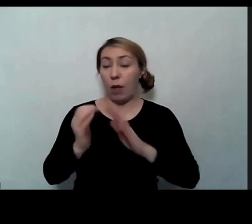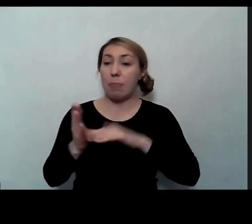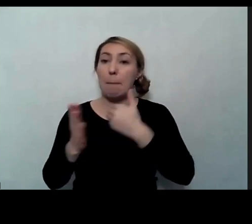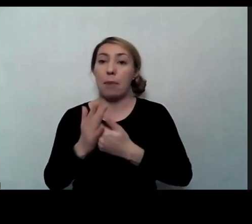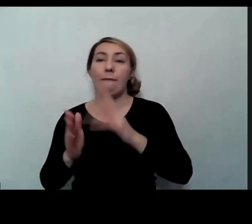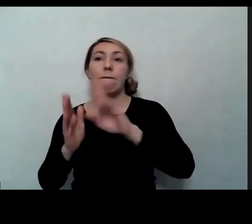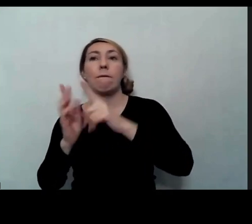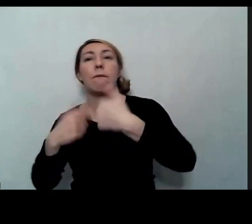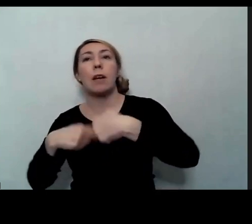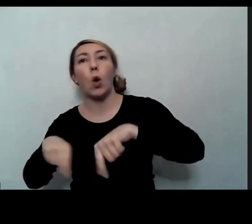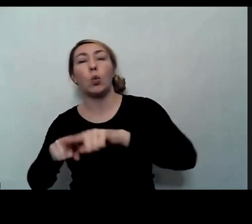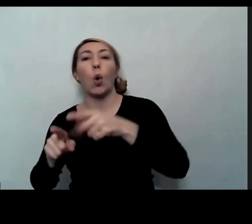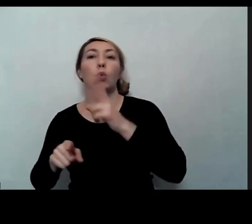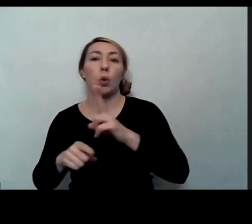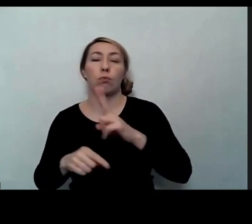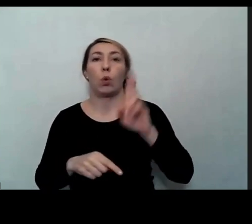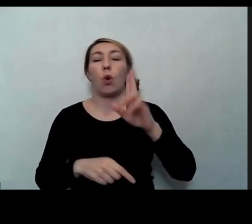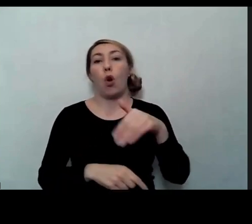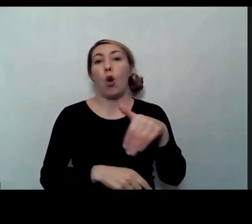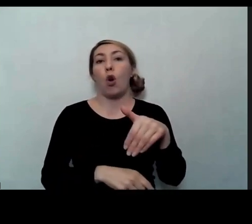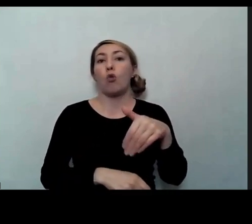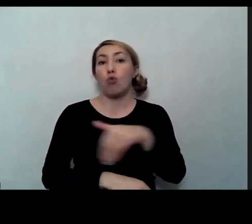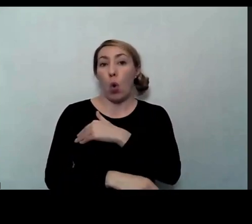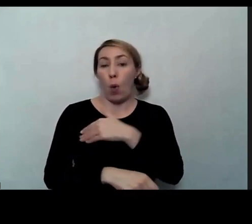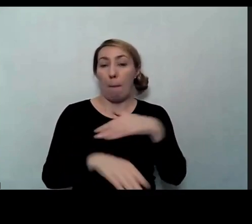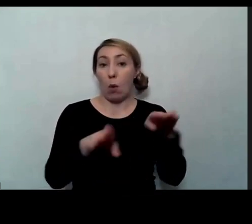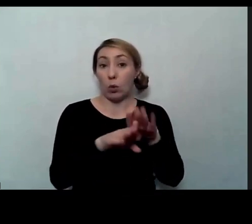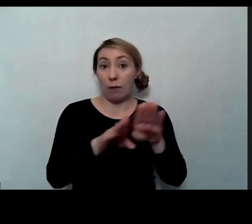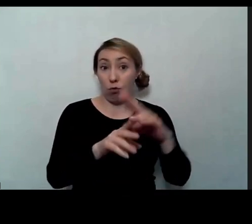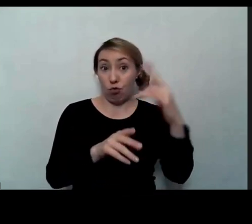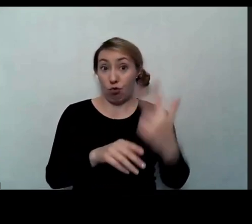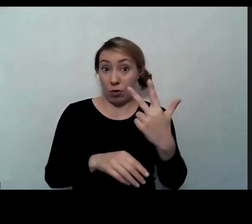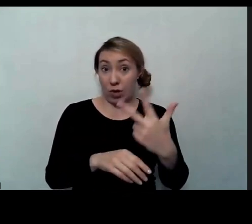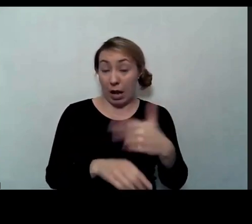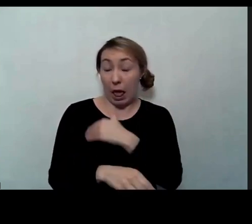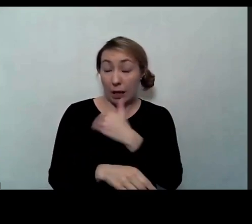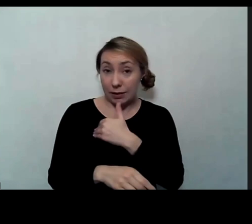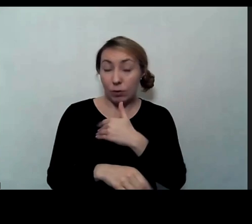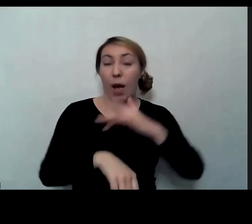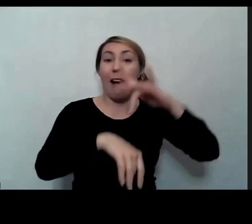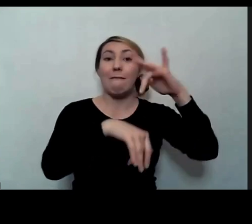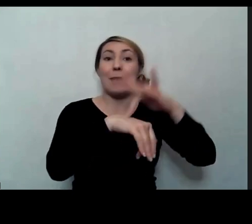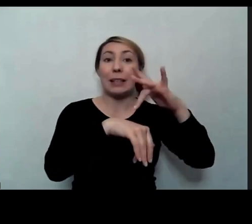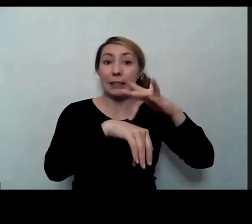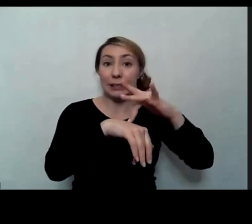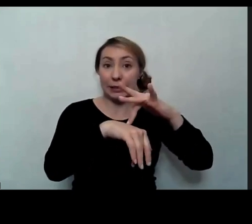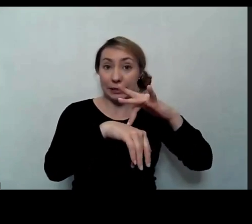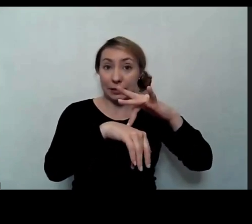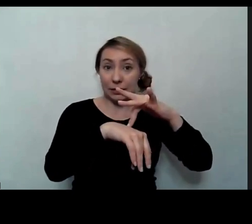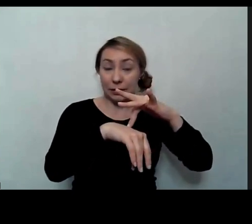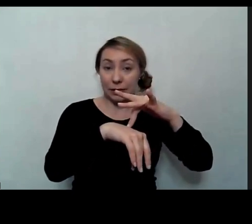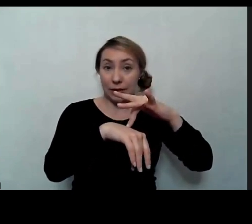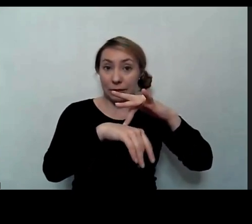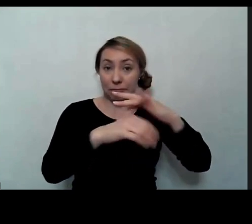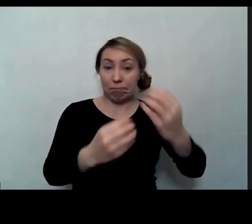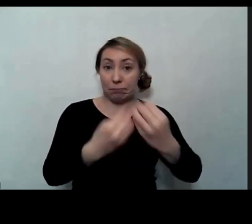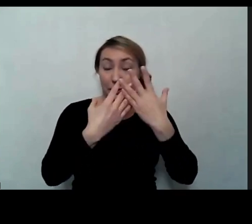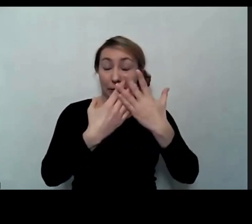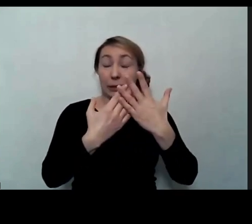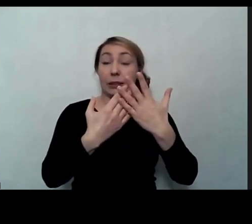wykonywał uczeń bądź uczennica z klasy 3 szkoły podstawowej, to wynik badany oczywiście z informacją, która pojawi się